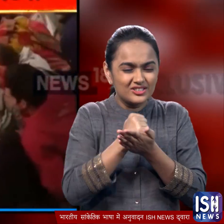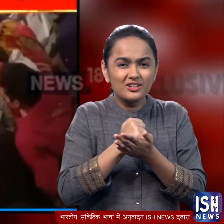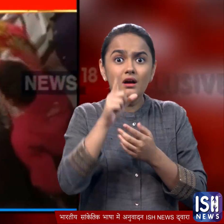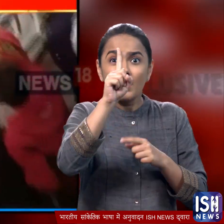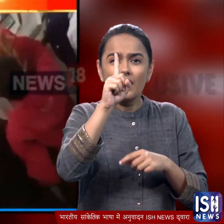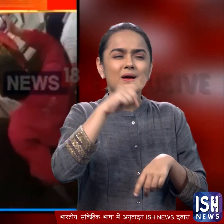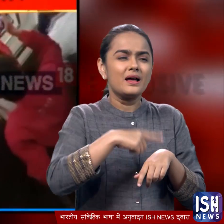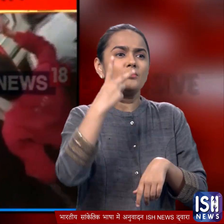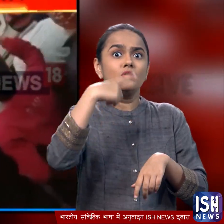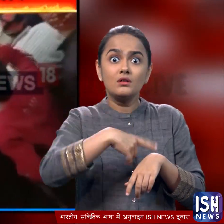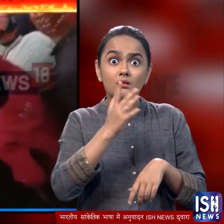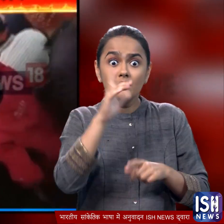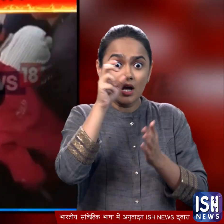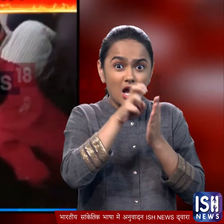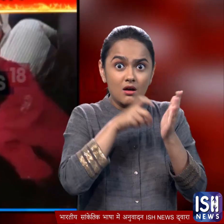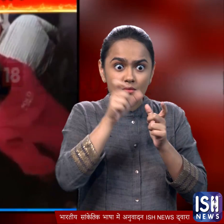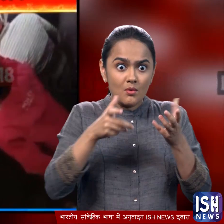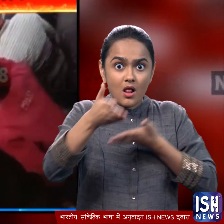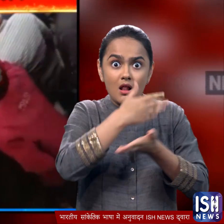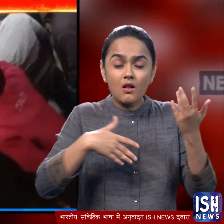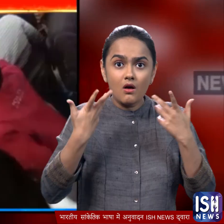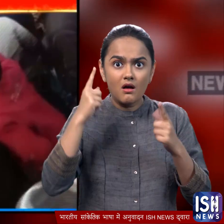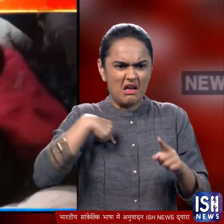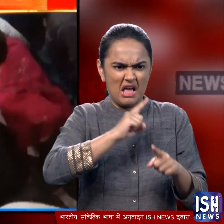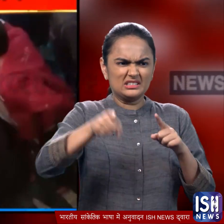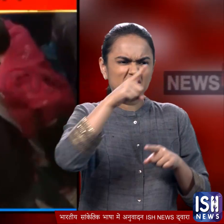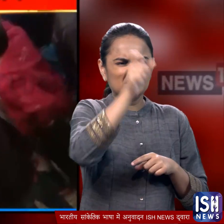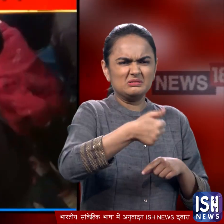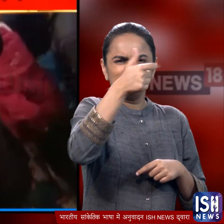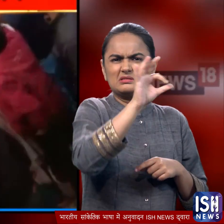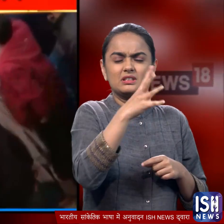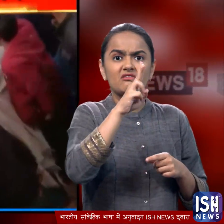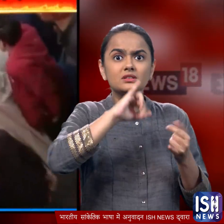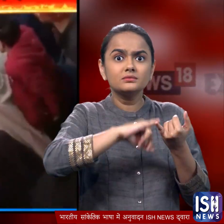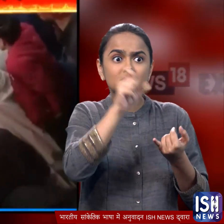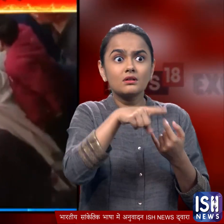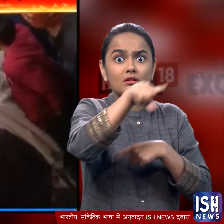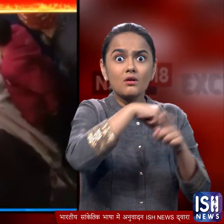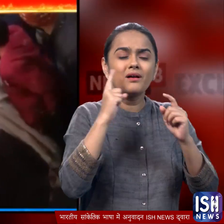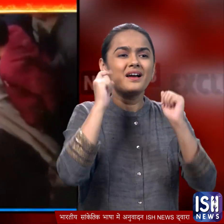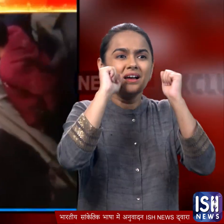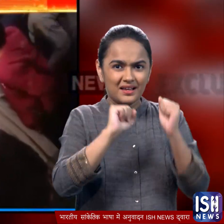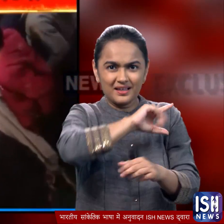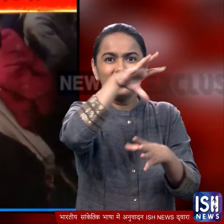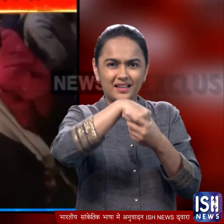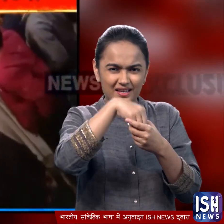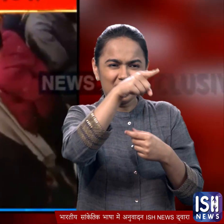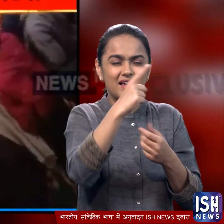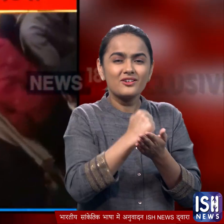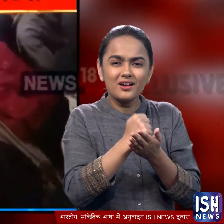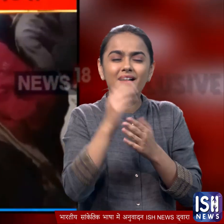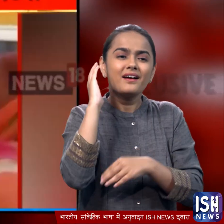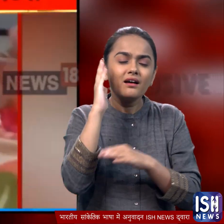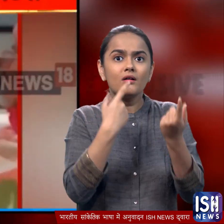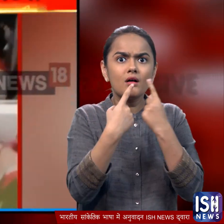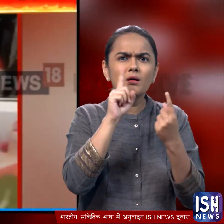विरोध करने वालों में एक दो नहीं बल्कि गांव के ज्यादातर लोग इस वीडियो में नजर आए। बताया गया कि विक्रम सैनी अपने समुदाय की एक बैठक में हिस्सा लेने के लिए वहां